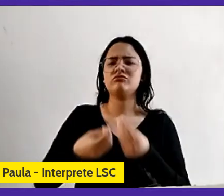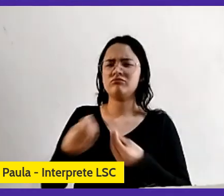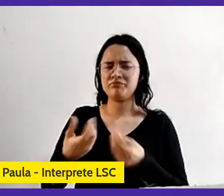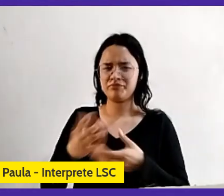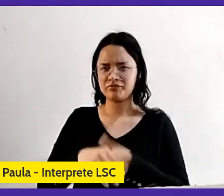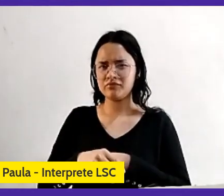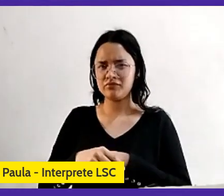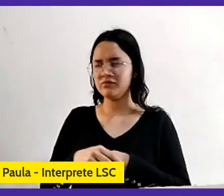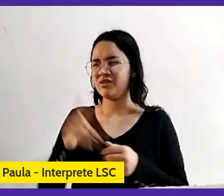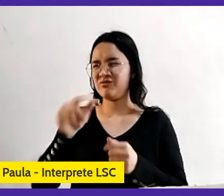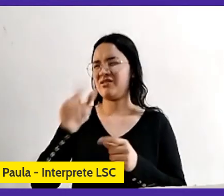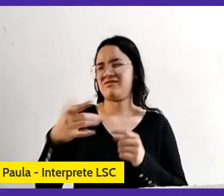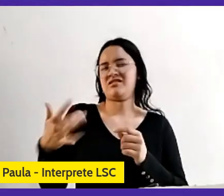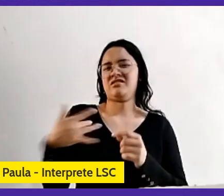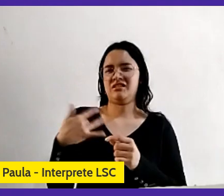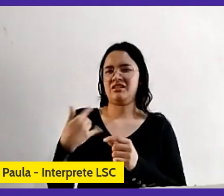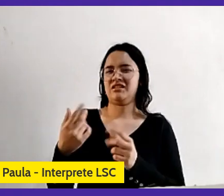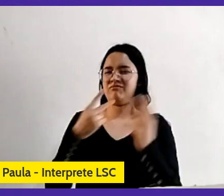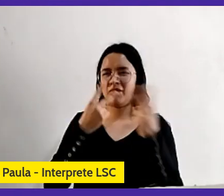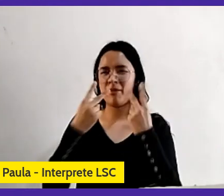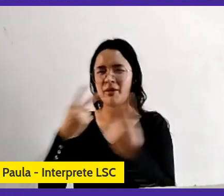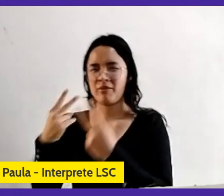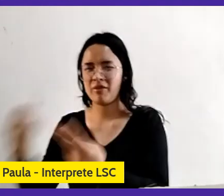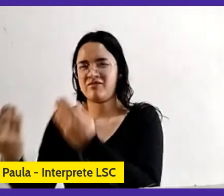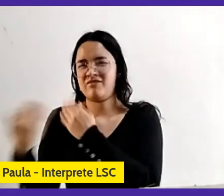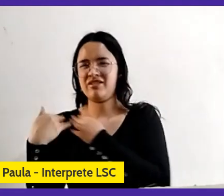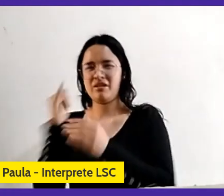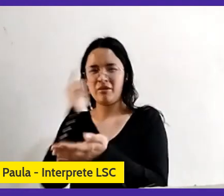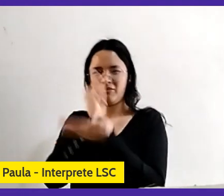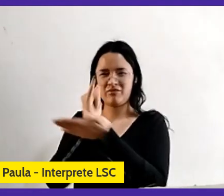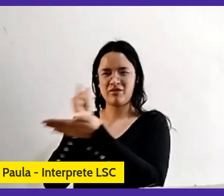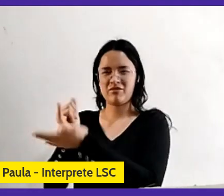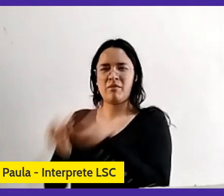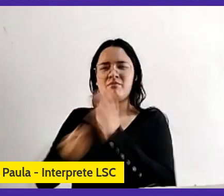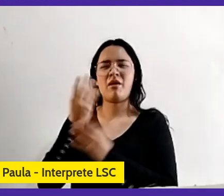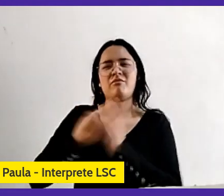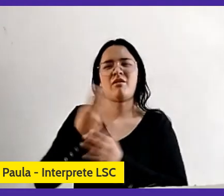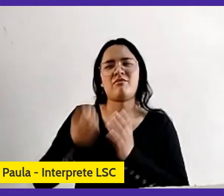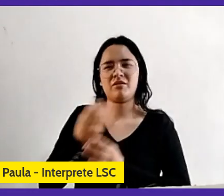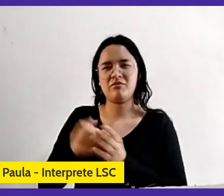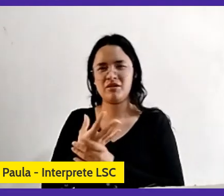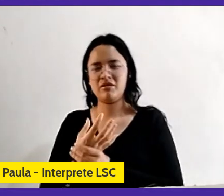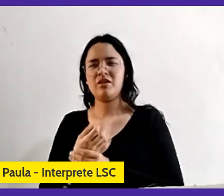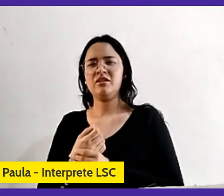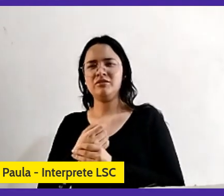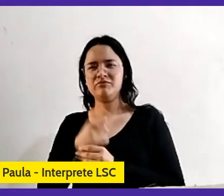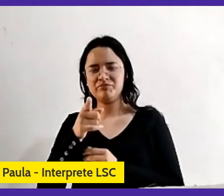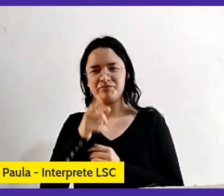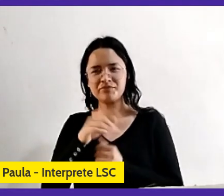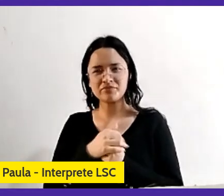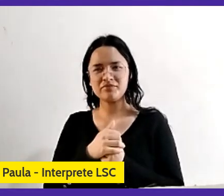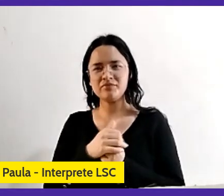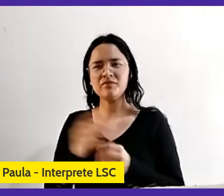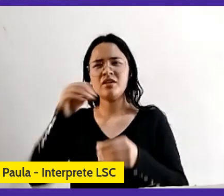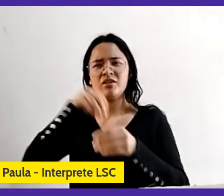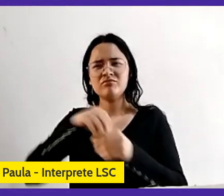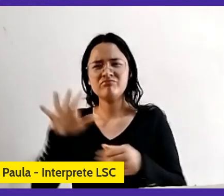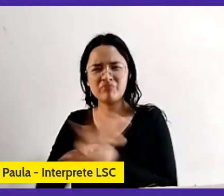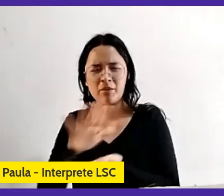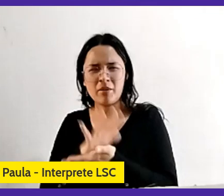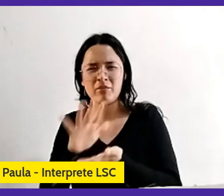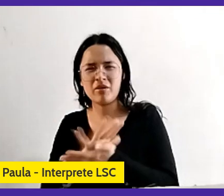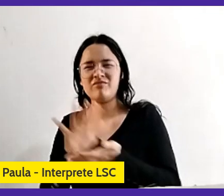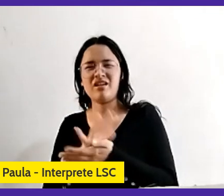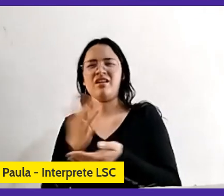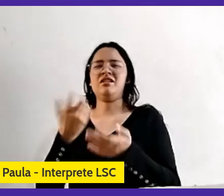a productores, como todos esos elementos de materiales que recibes para empezar